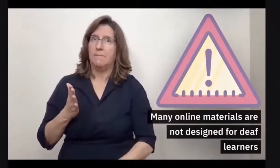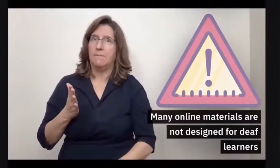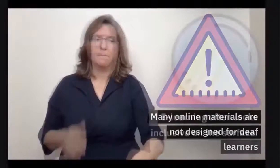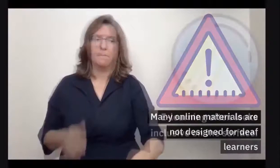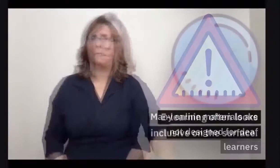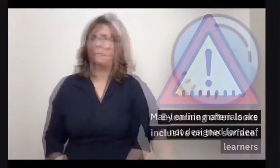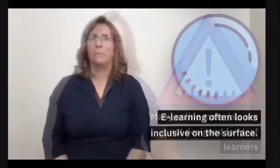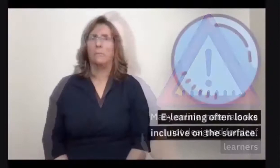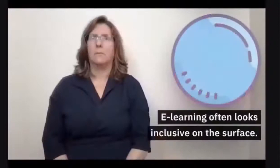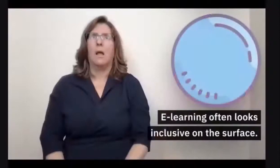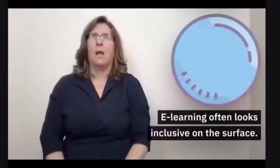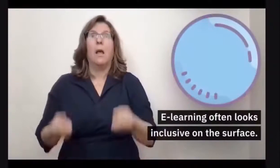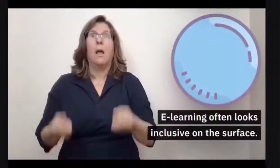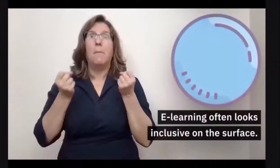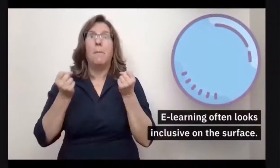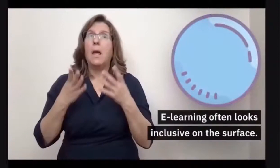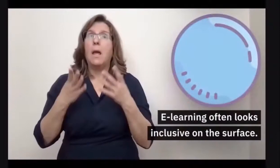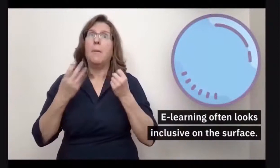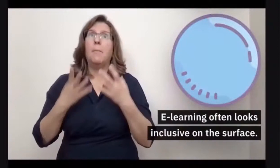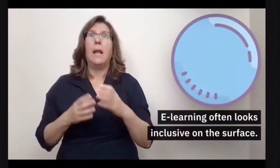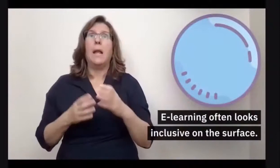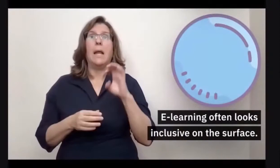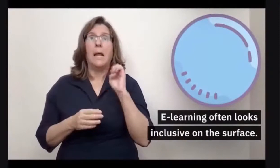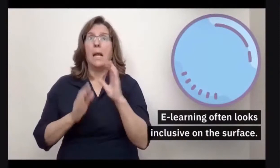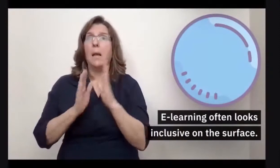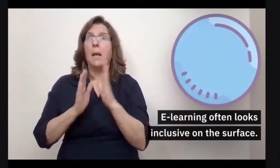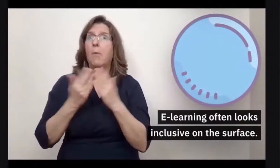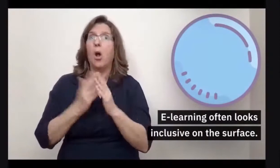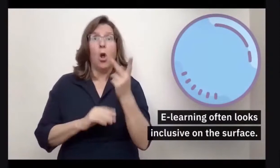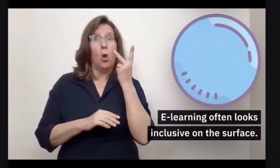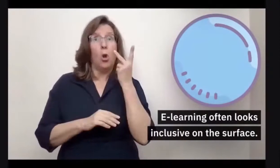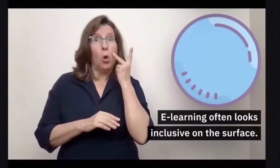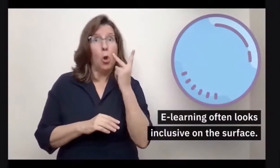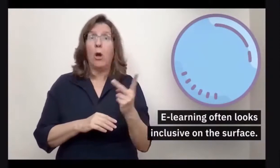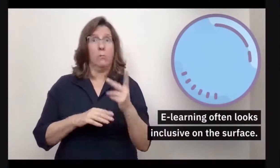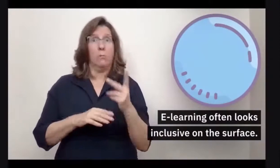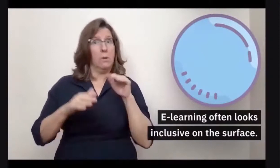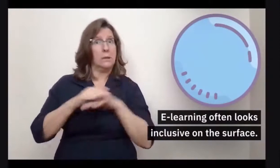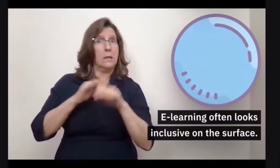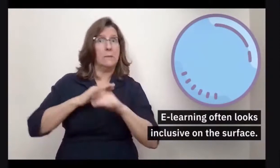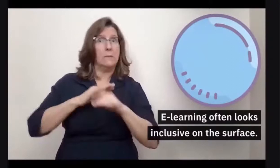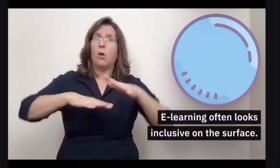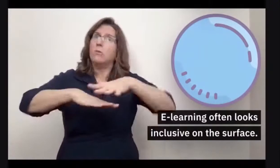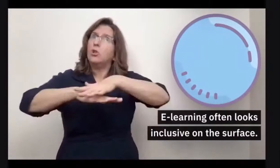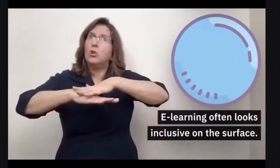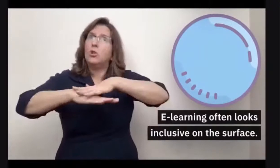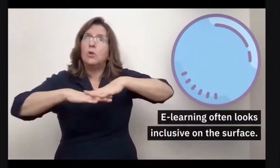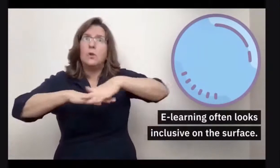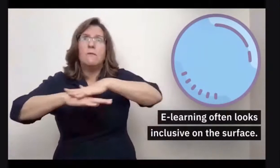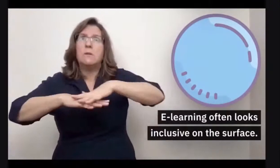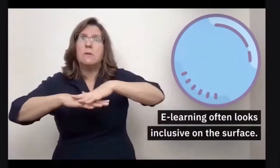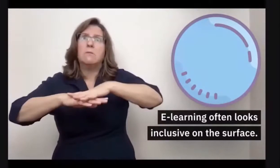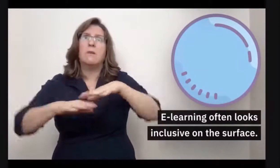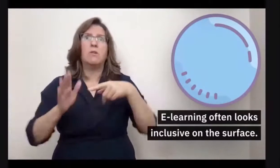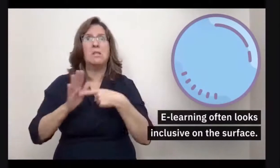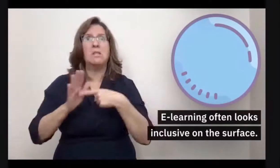superficie como videos o dan algún transcripto del contenido audiovisual. Y esto pareciera